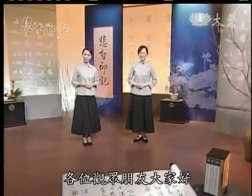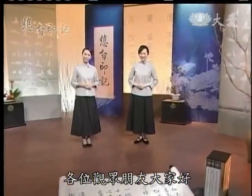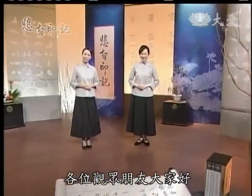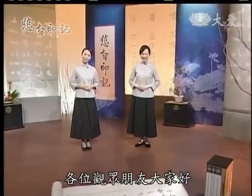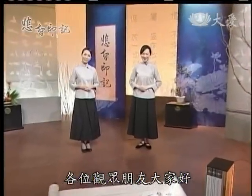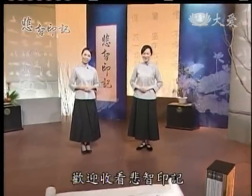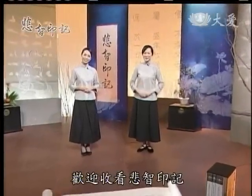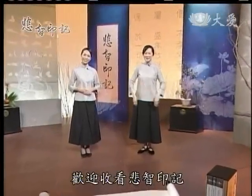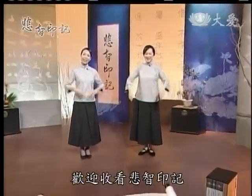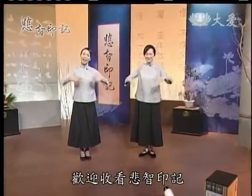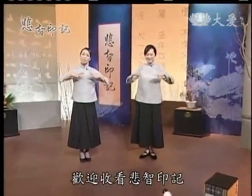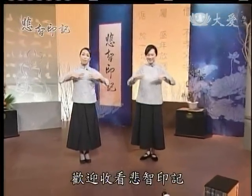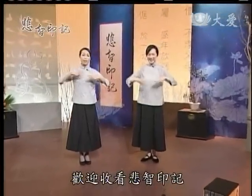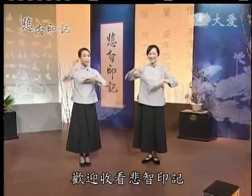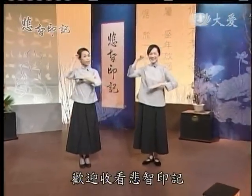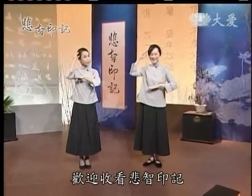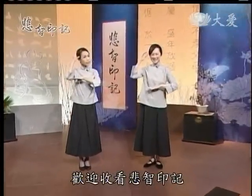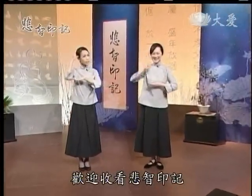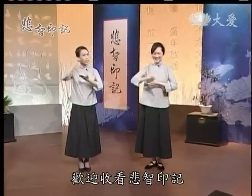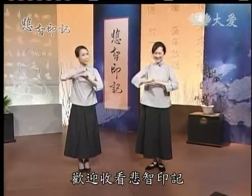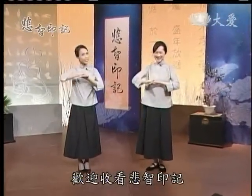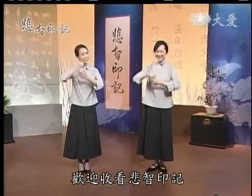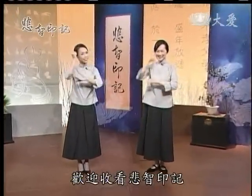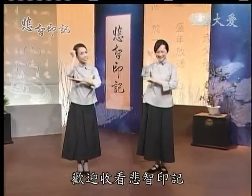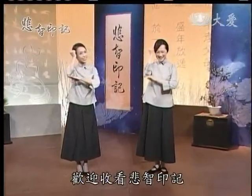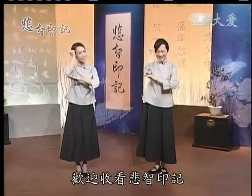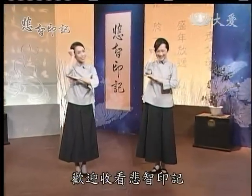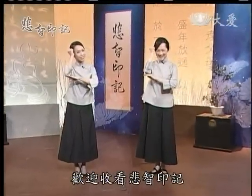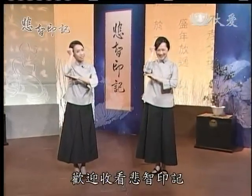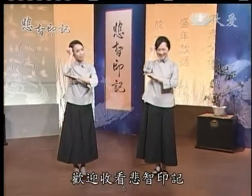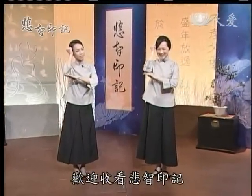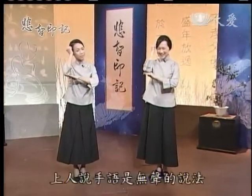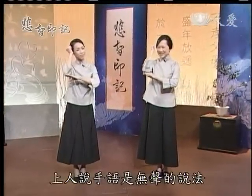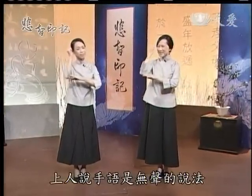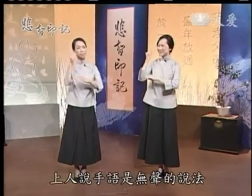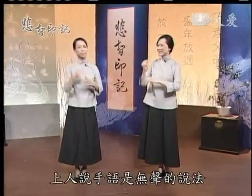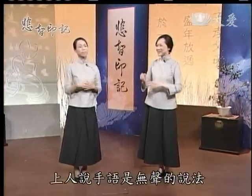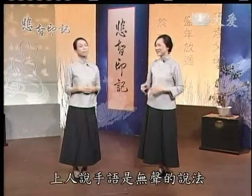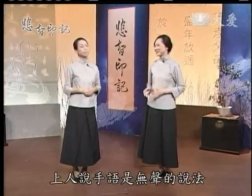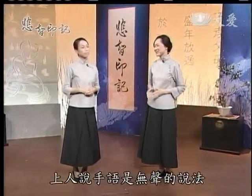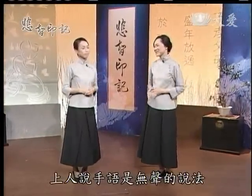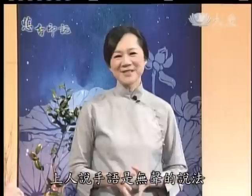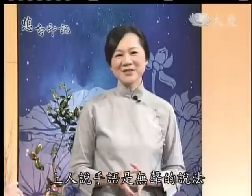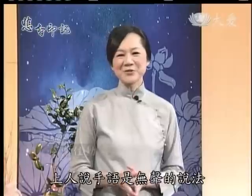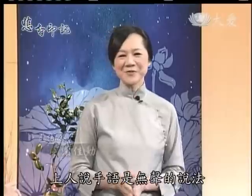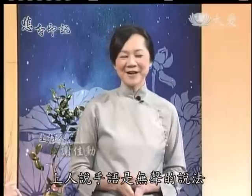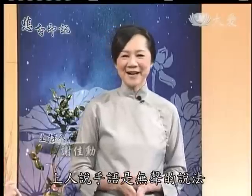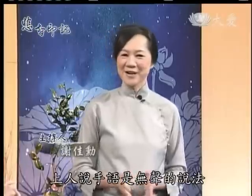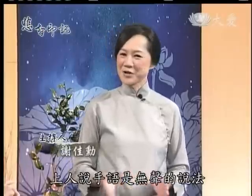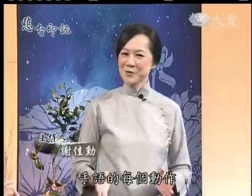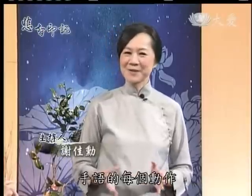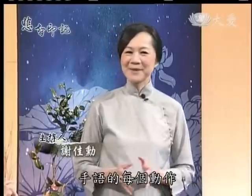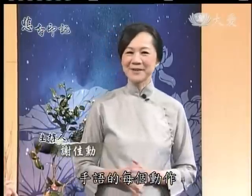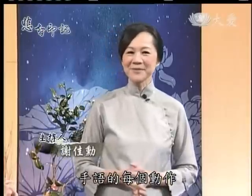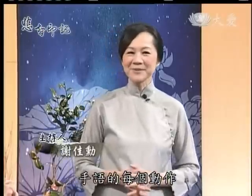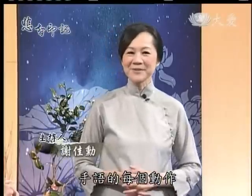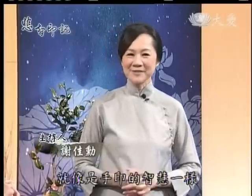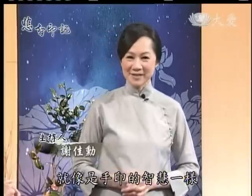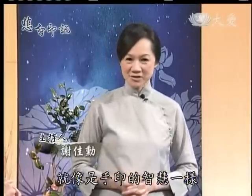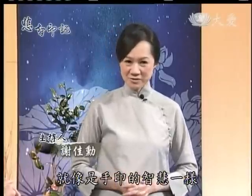大家好，欢迎收看 《悲智印记》。 上人说，手语是无声的说法，手语的每个动作就像是